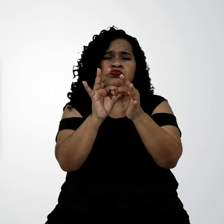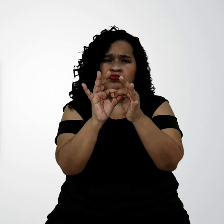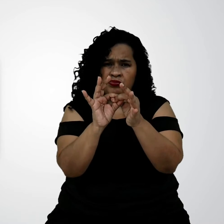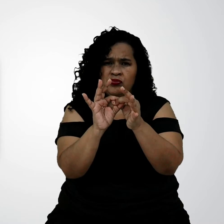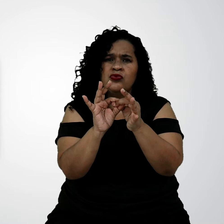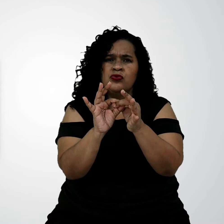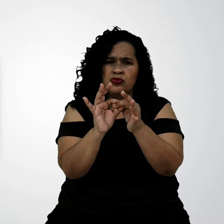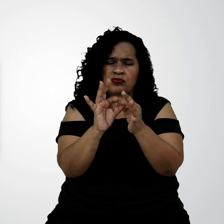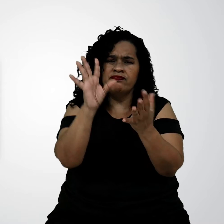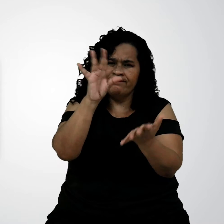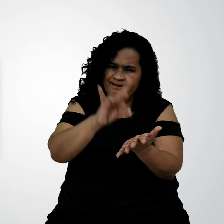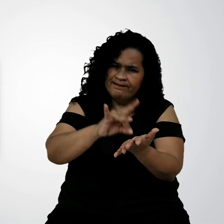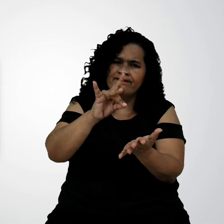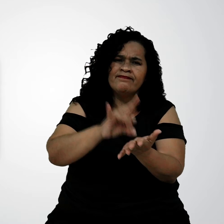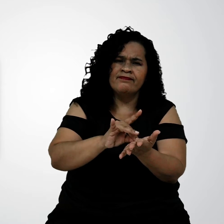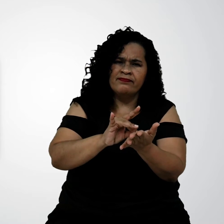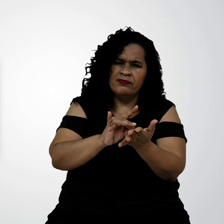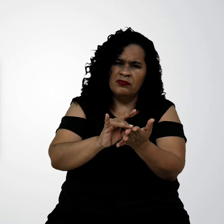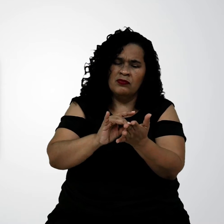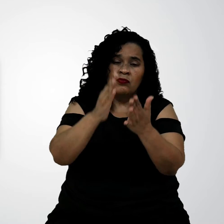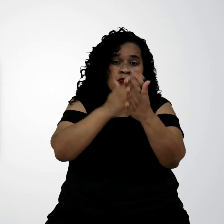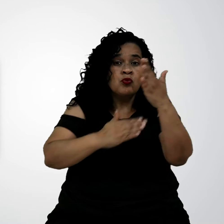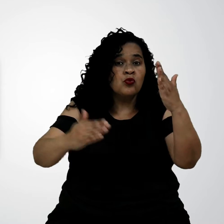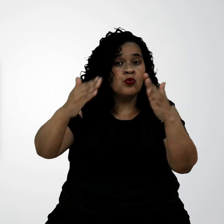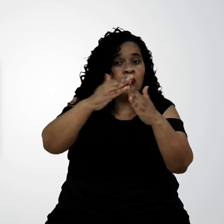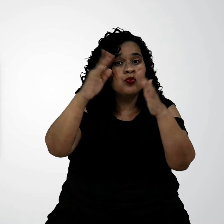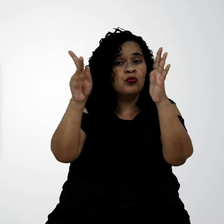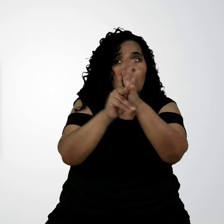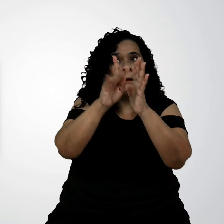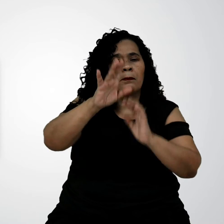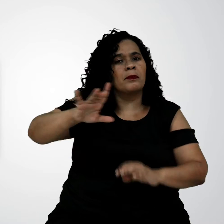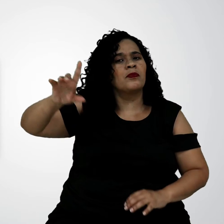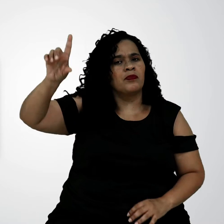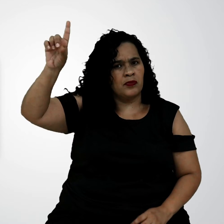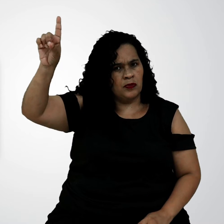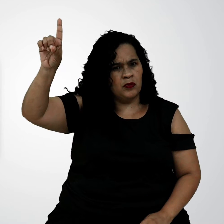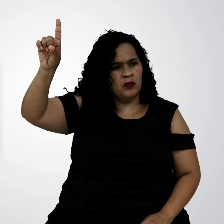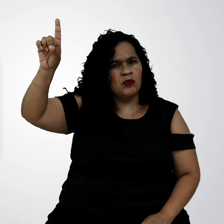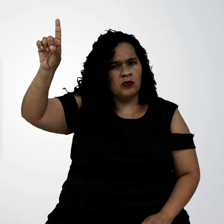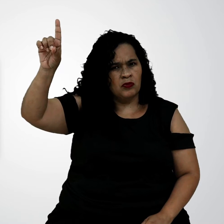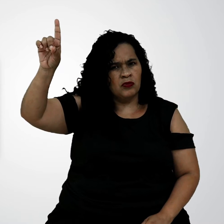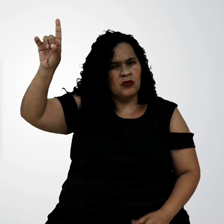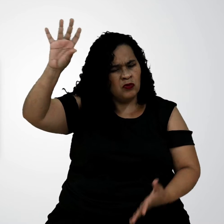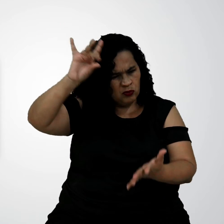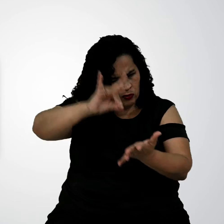existe, tudo é espiritual. A nossa vida financeira é espiritual,